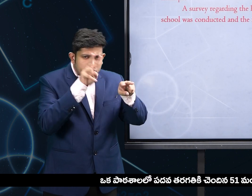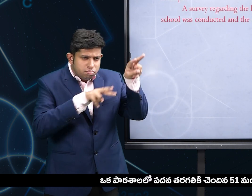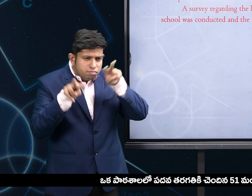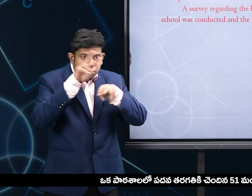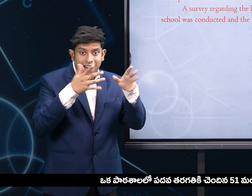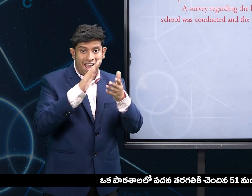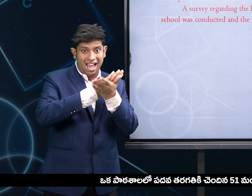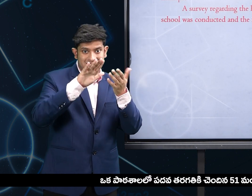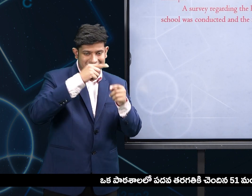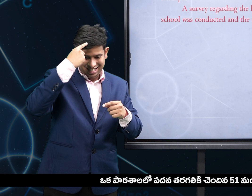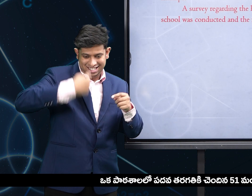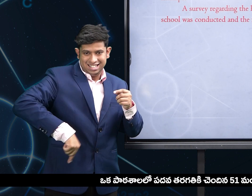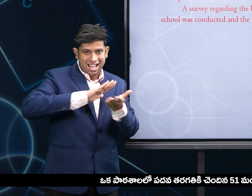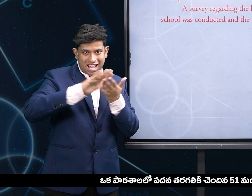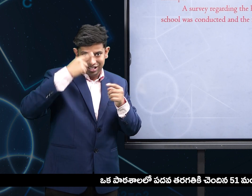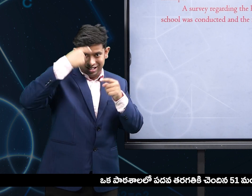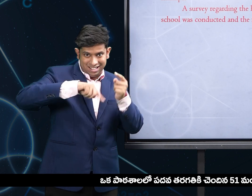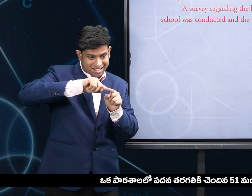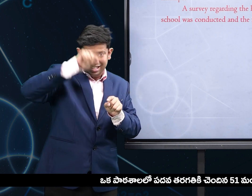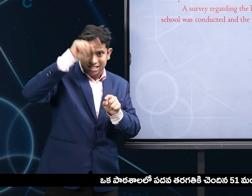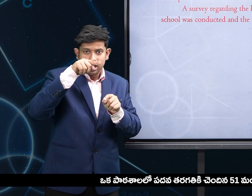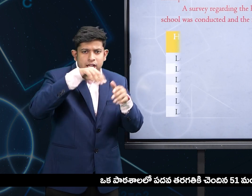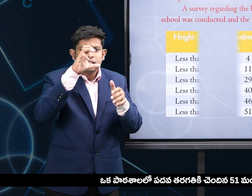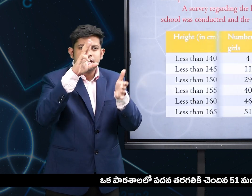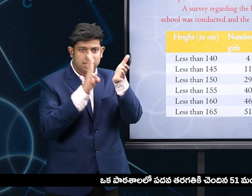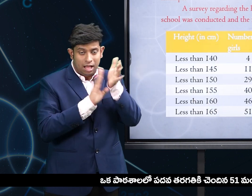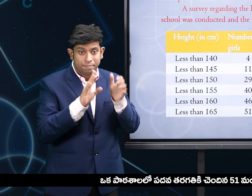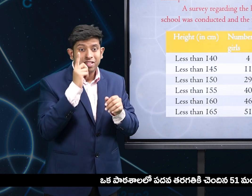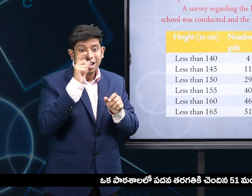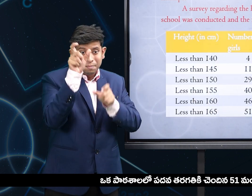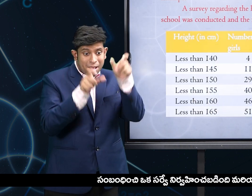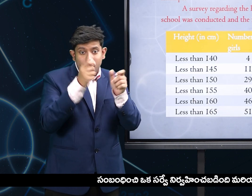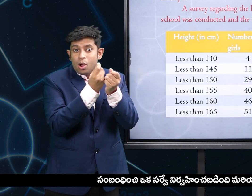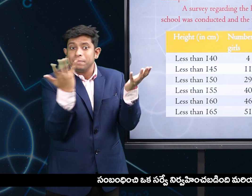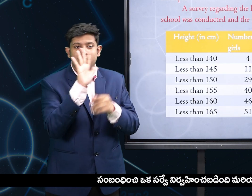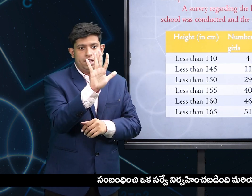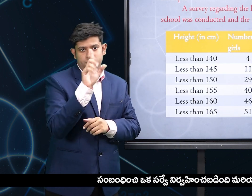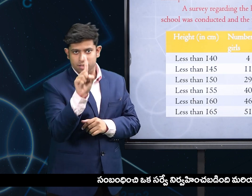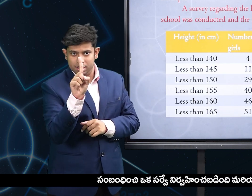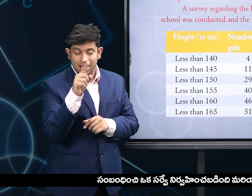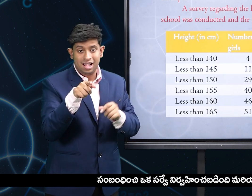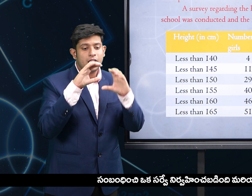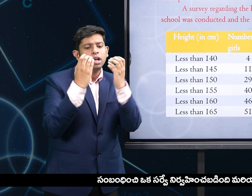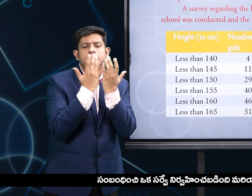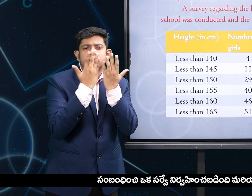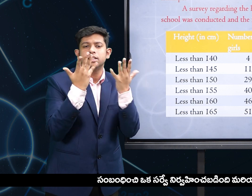10వ తరగతికి చెందిన 51 మంది బాలికల ఎత్తు సెంటీమీటర్లలో, సంబంధించి ఒకే సర్వే